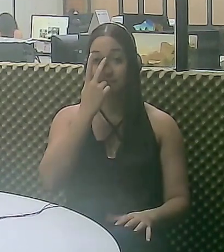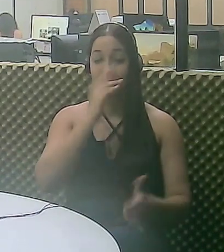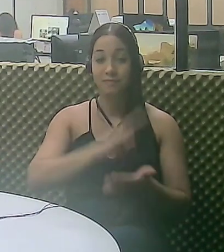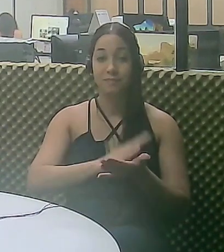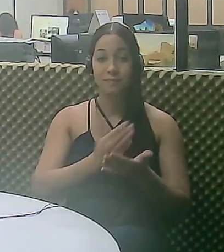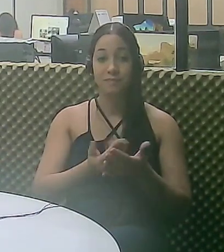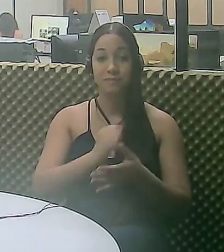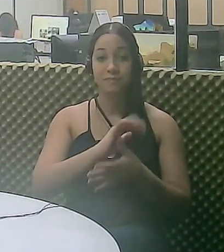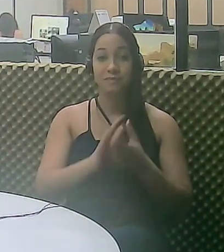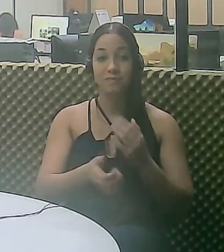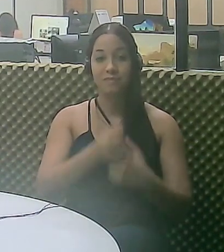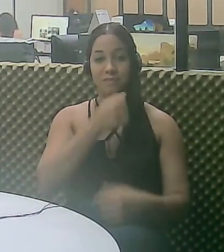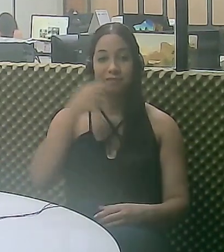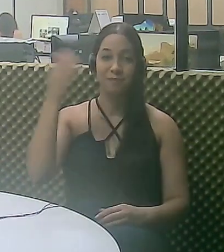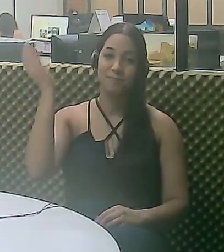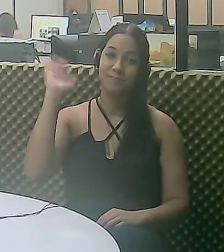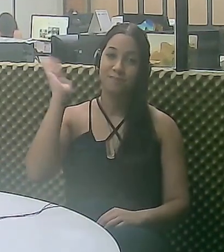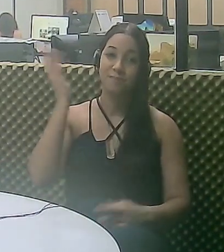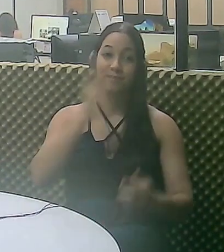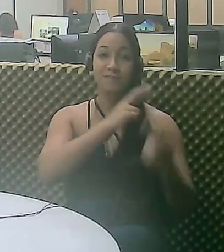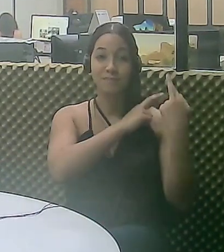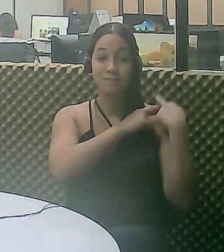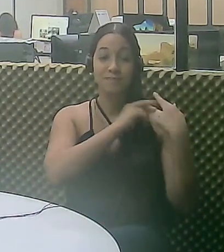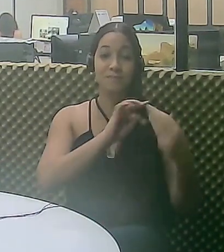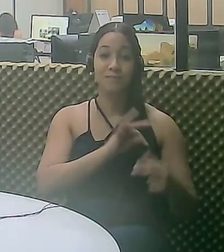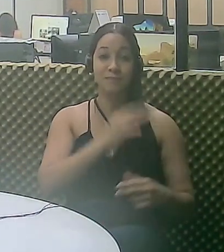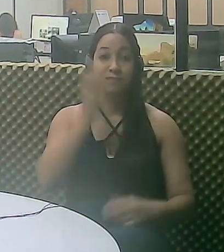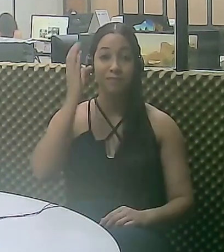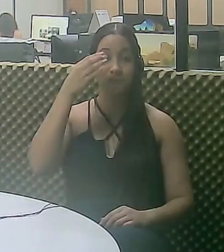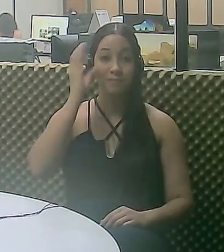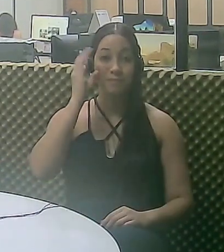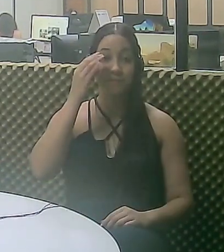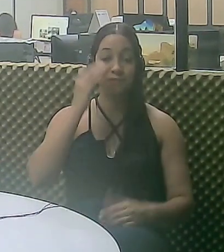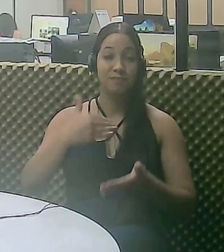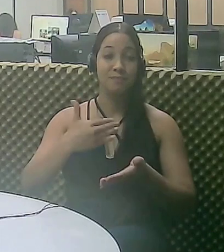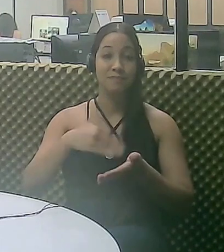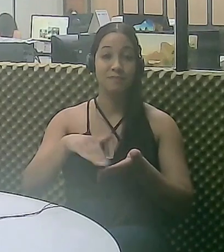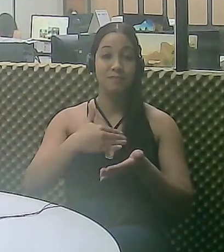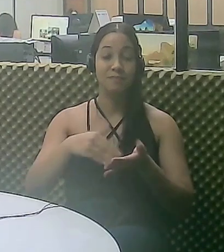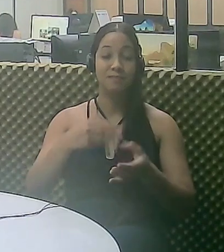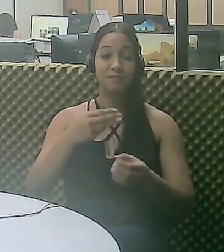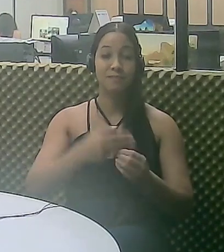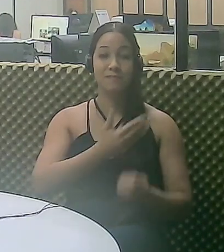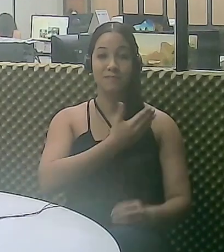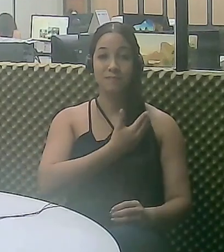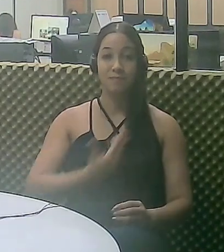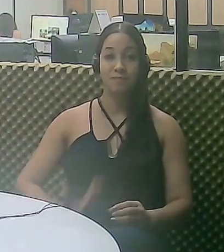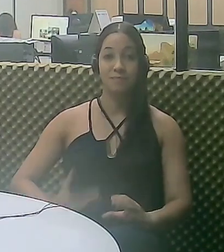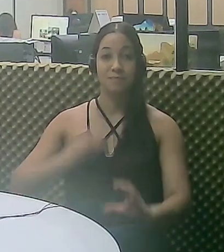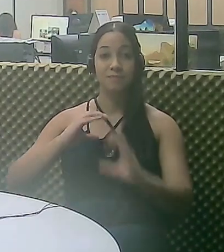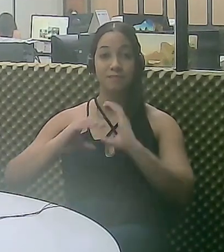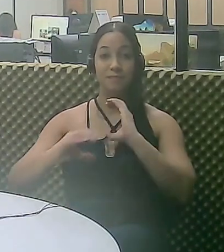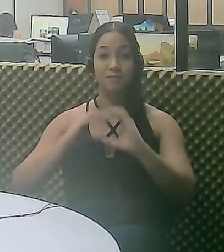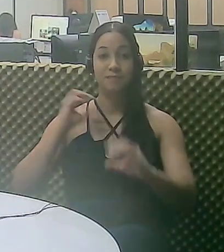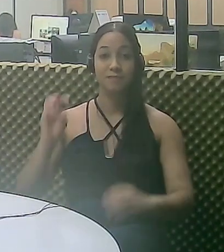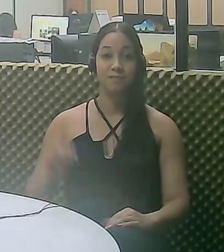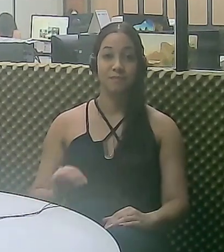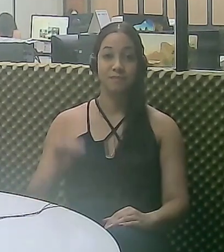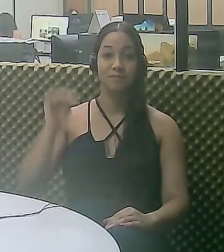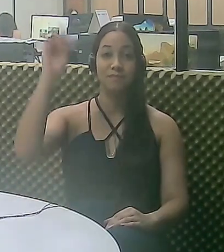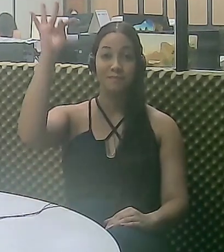Gianotti. Tradução em Libras, Amanda Valentim. Responsável técnico, Cristiano Silva. Secretário Municipal de Governo e